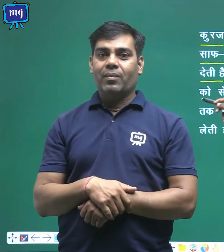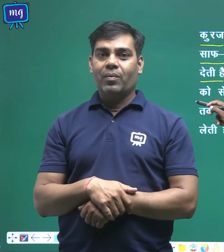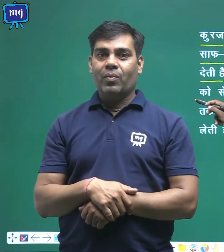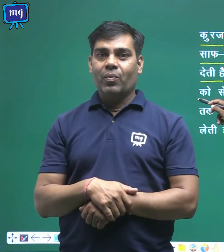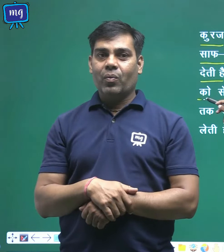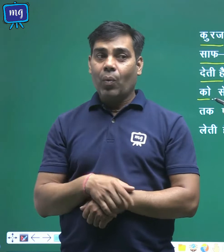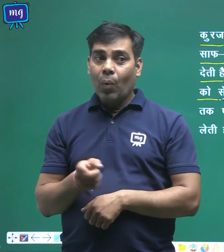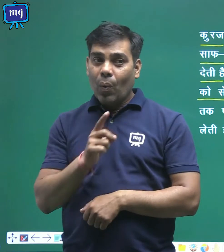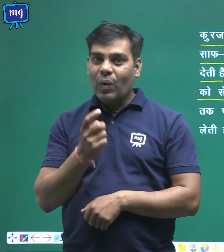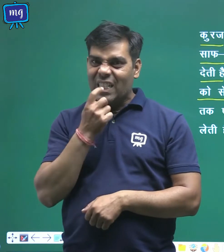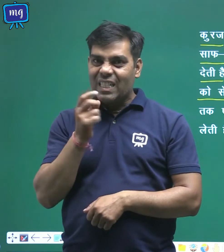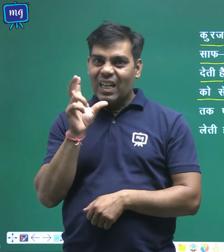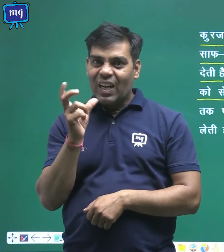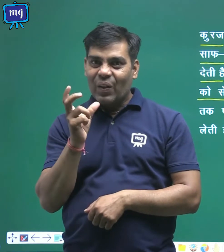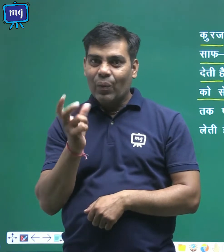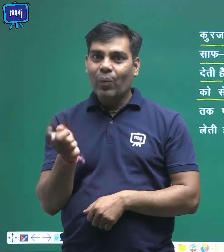उन अंडों को